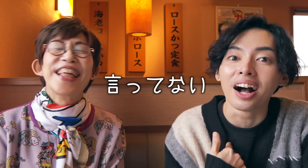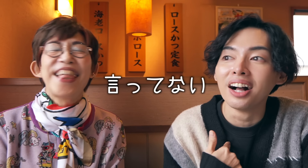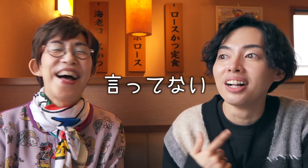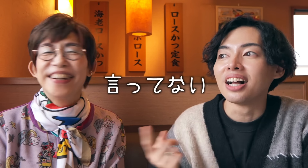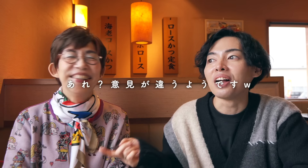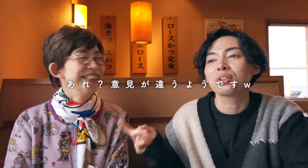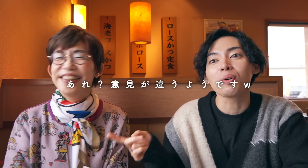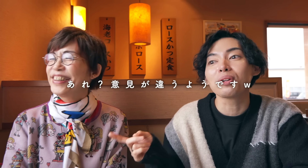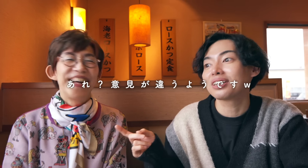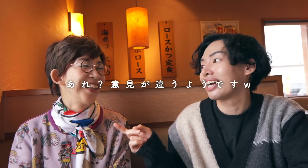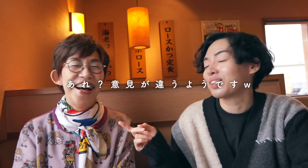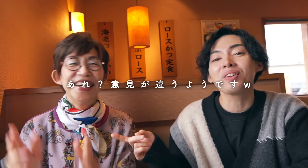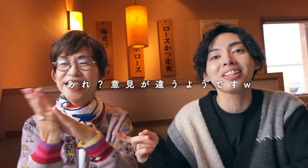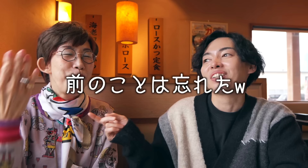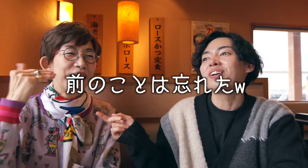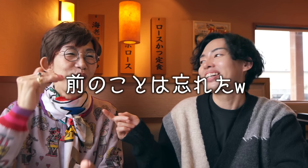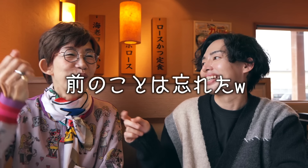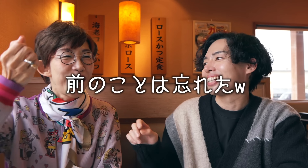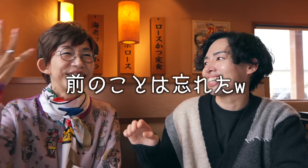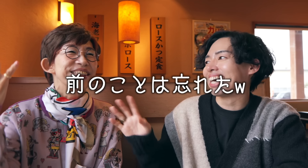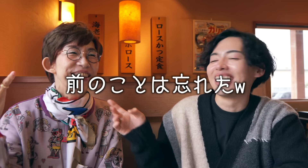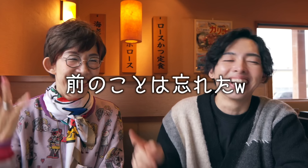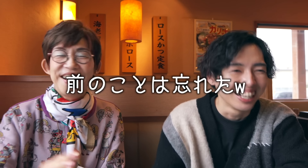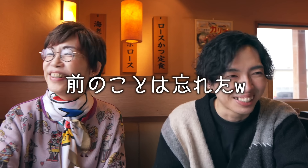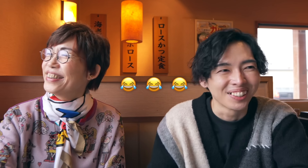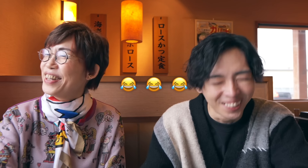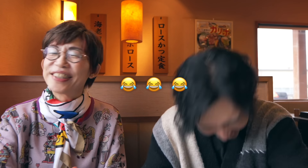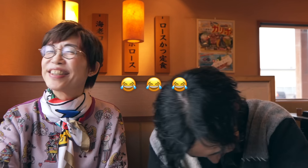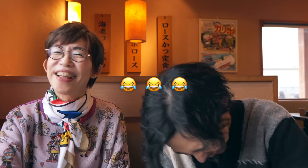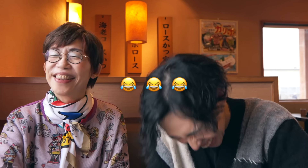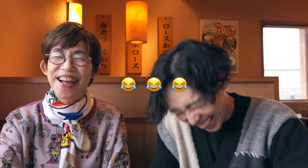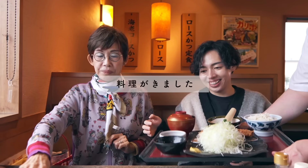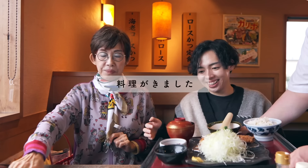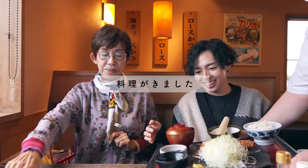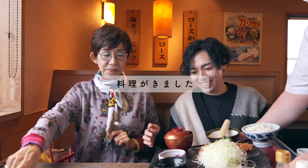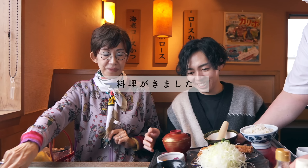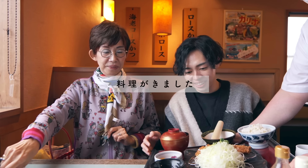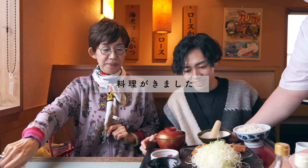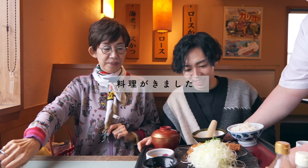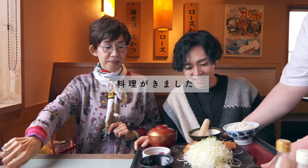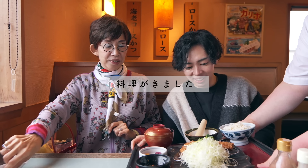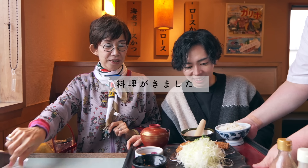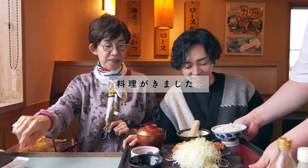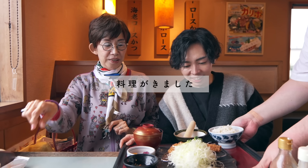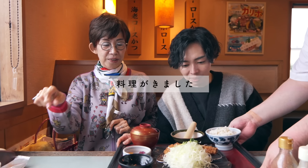だ、パーティーの言葉を言った。パーティーだった。 はい、 すいません